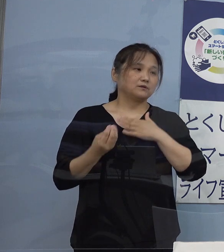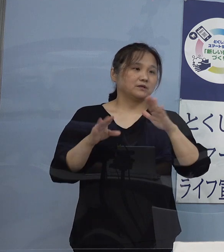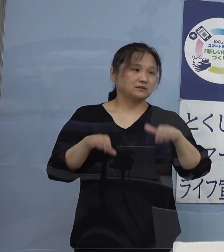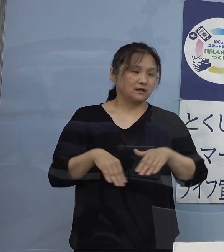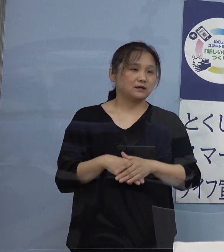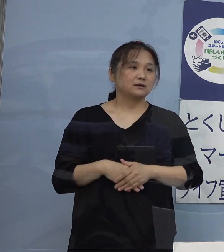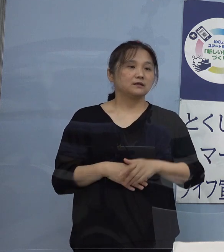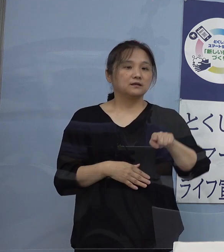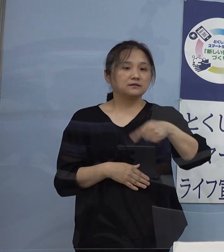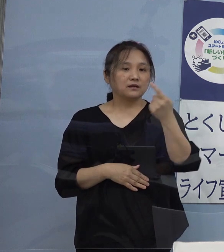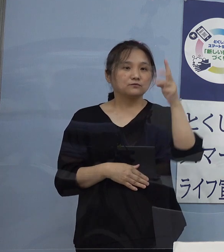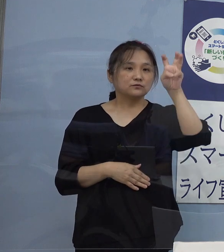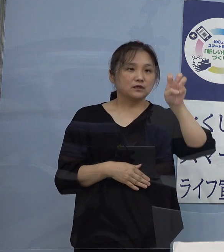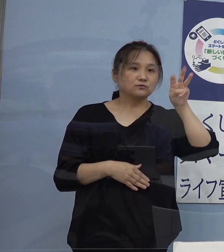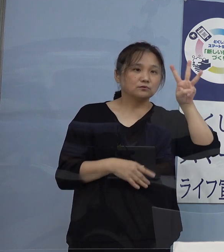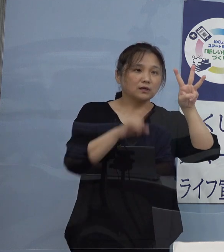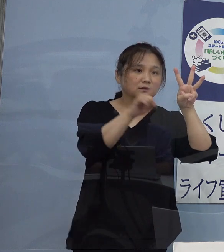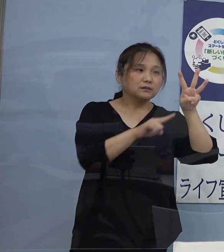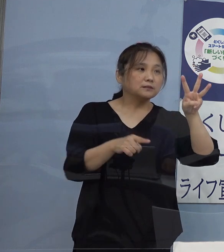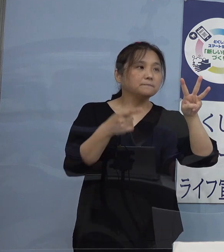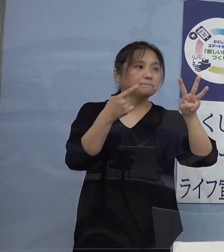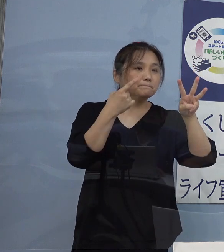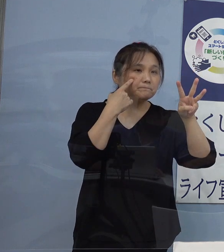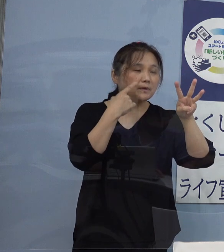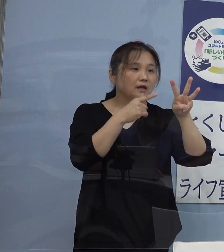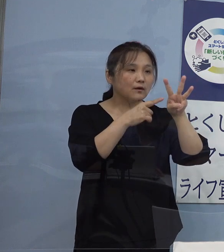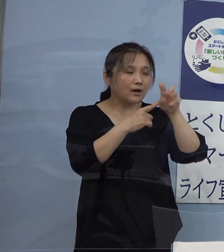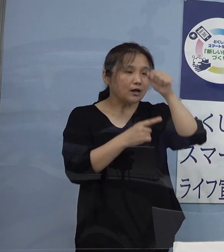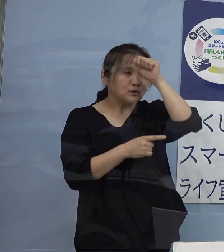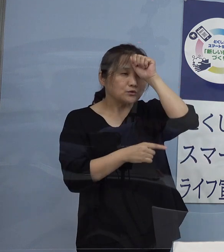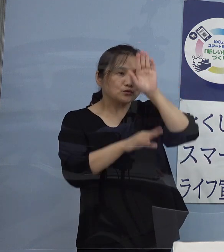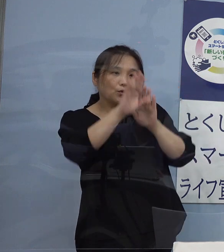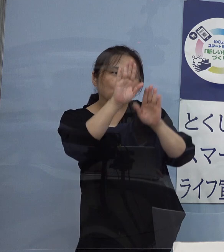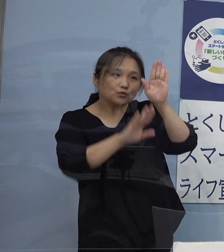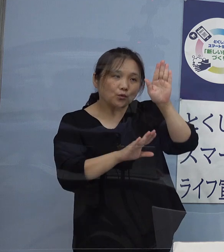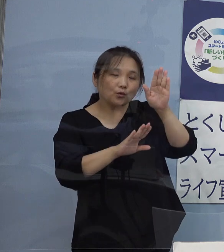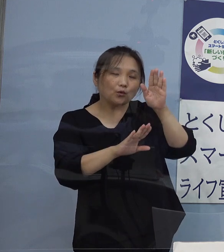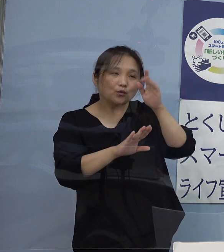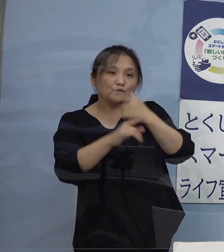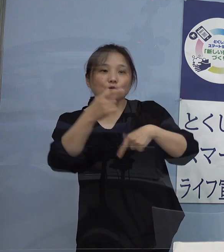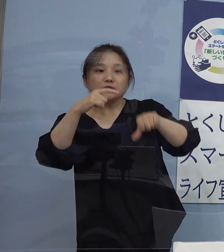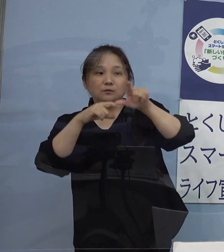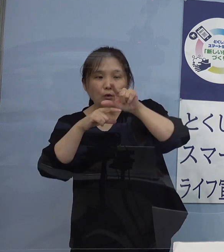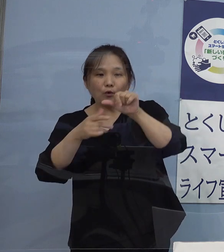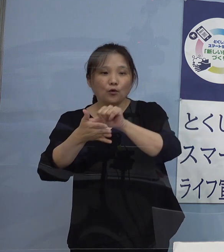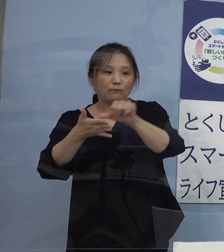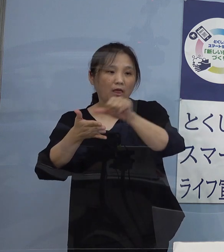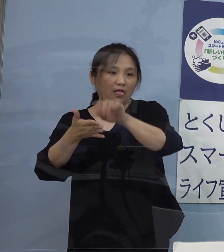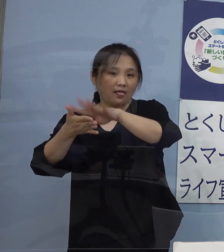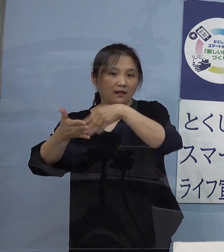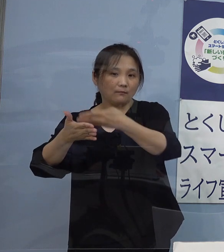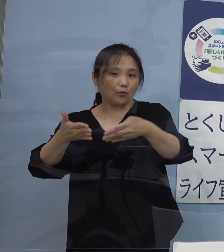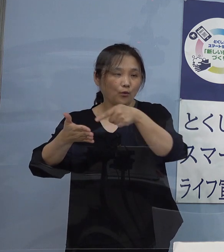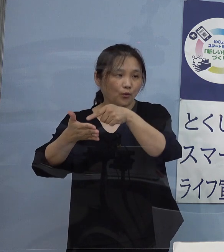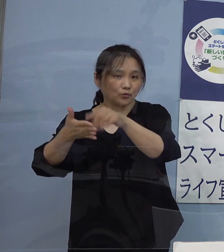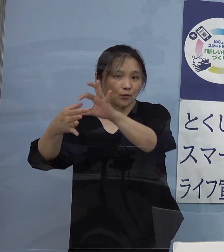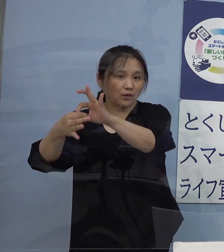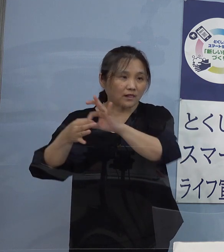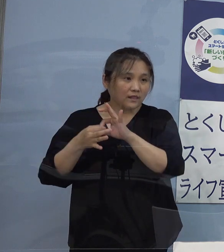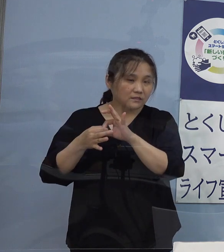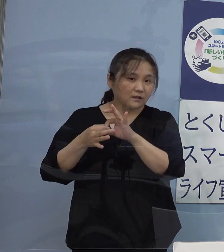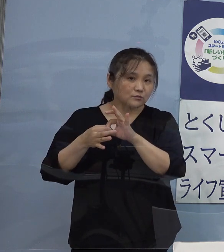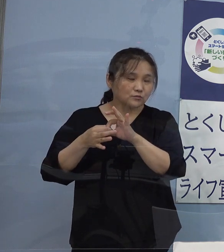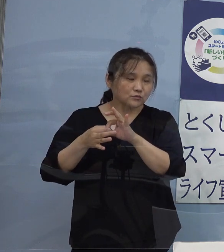133名の方はその症状というよりはその名簿があって、その連絡